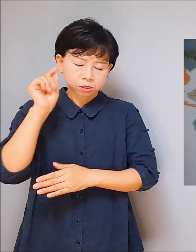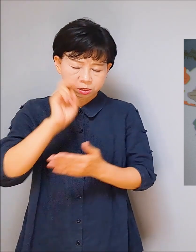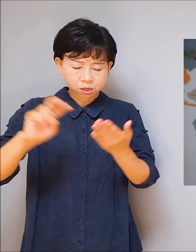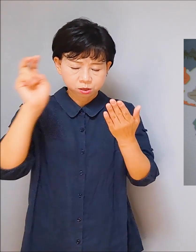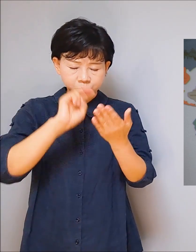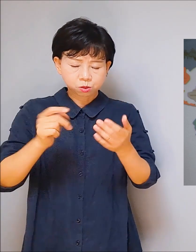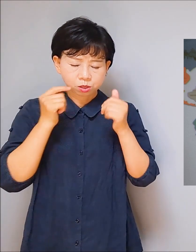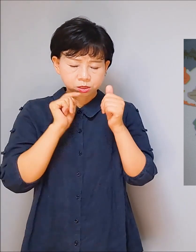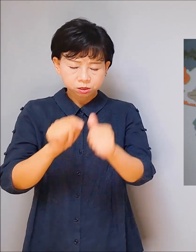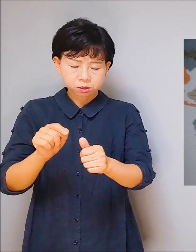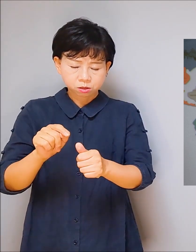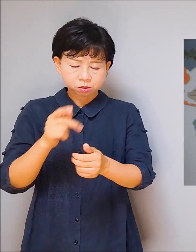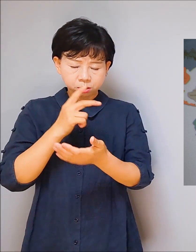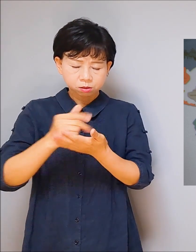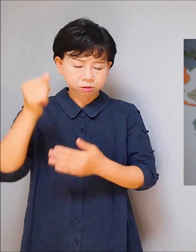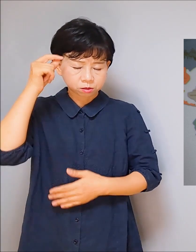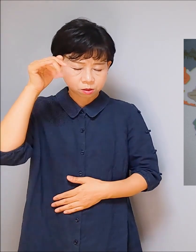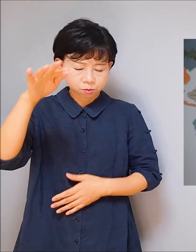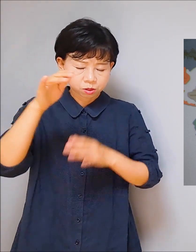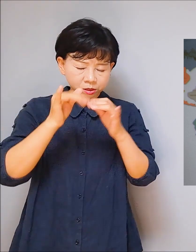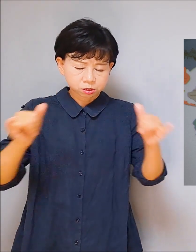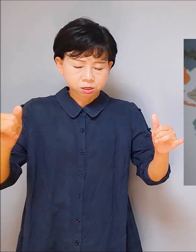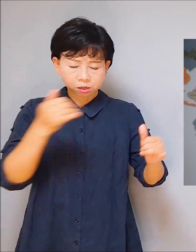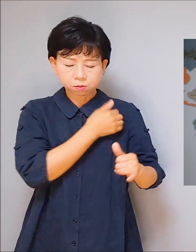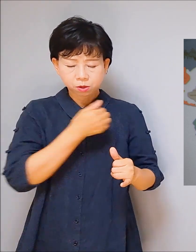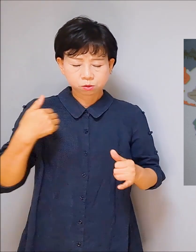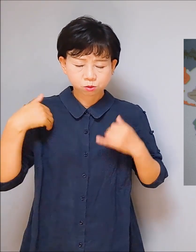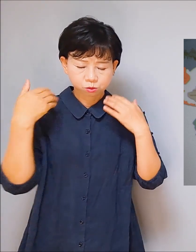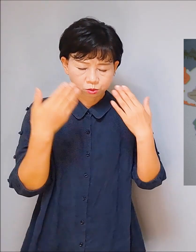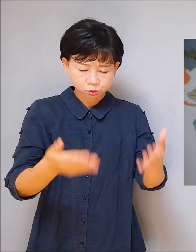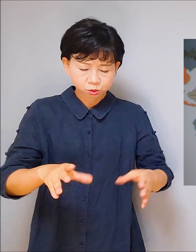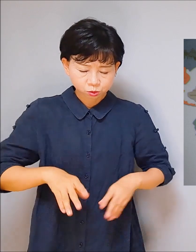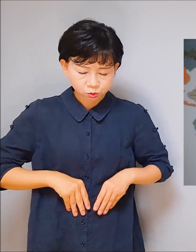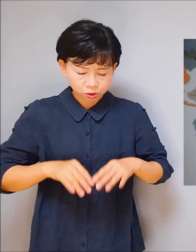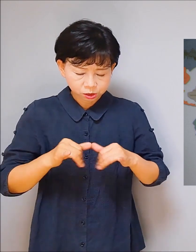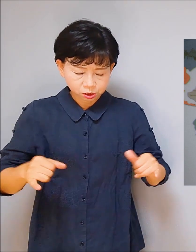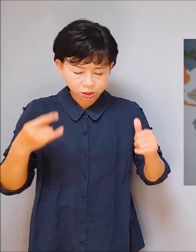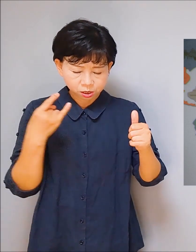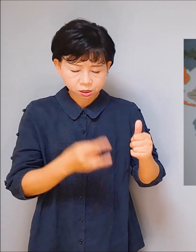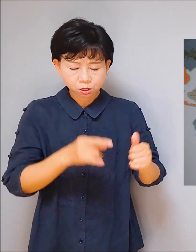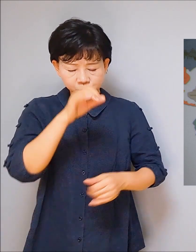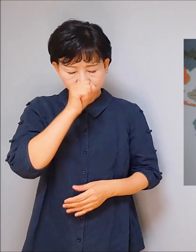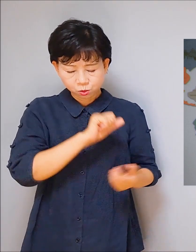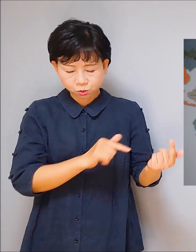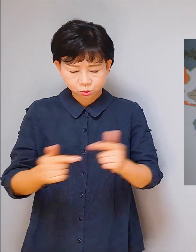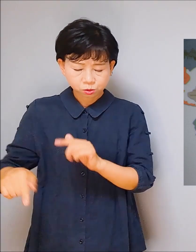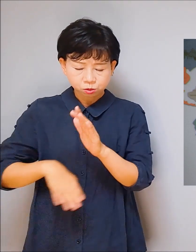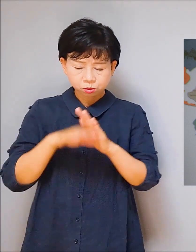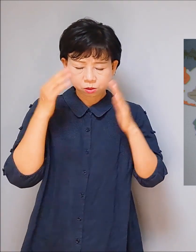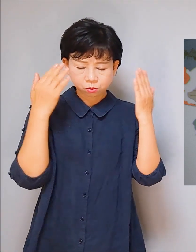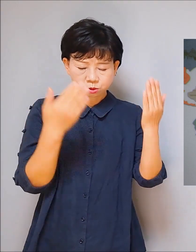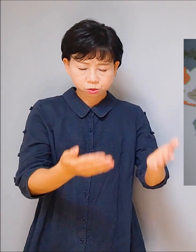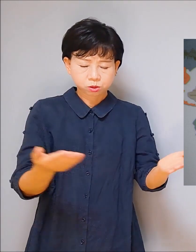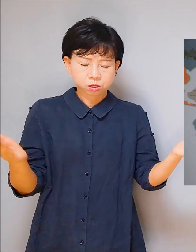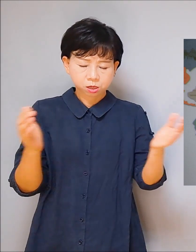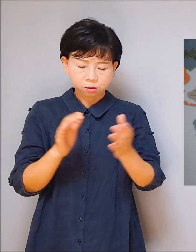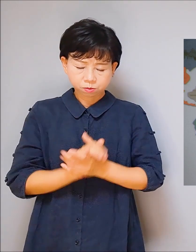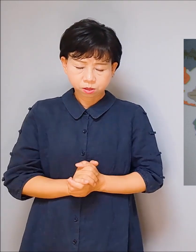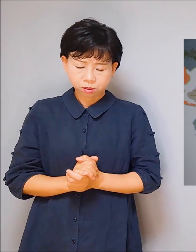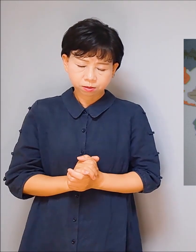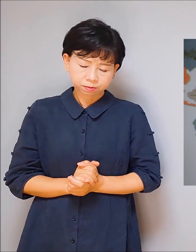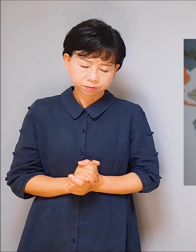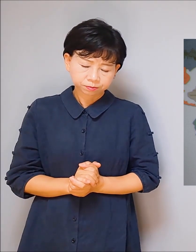찬송할지로다. 그가 사모하는 영혼에게 만족을 주시며 줄인 영혼에게 좋은 것으로 채워